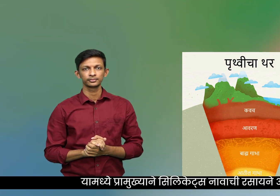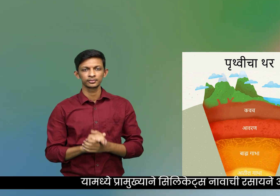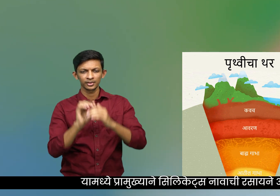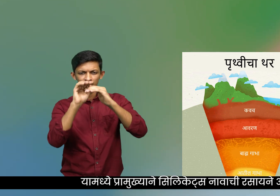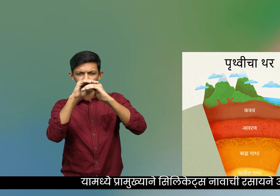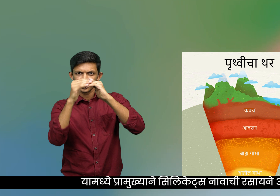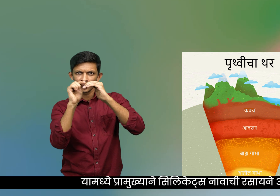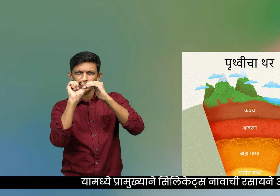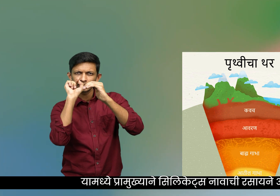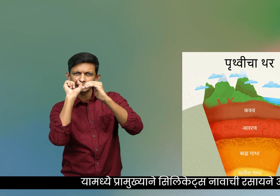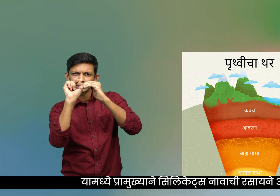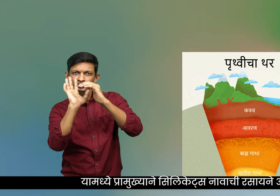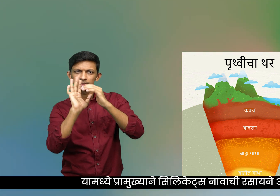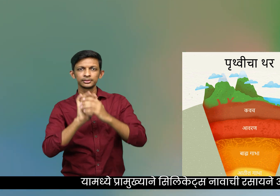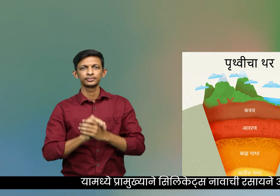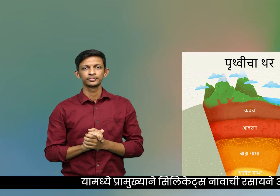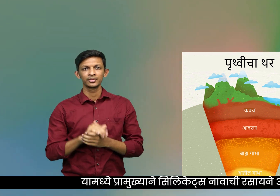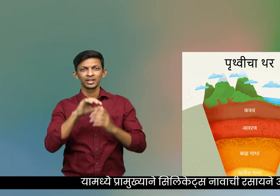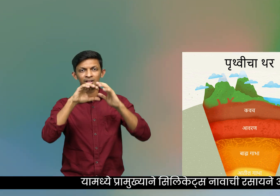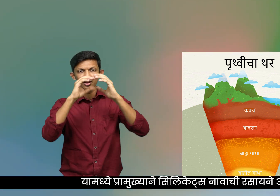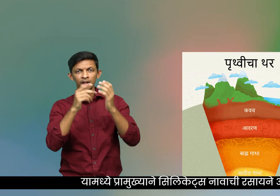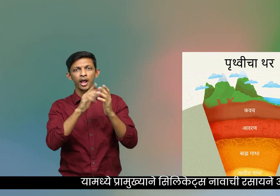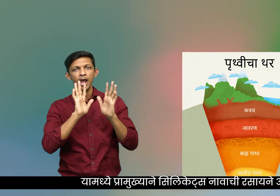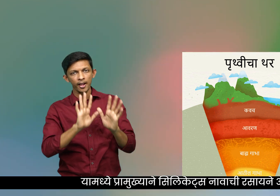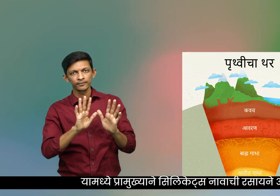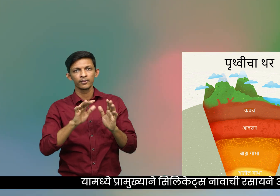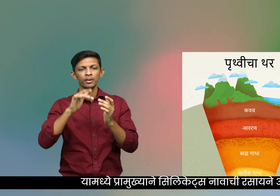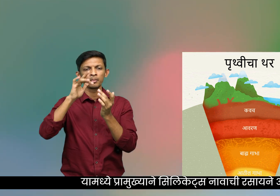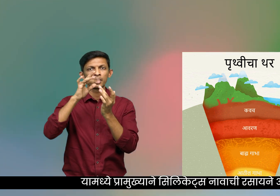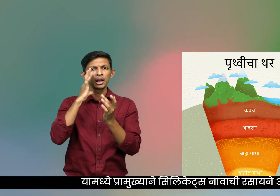यामध्ये प्रामुख्याने सिलिकेट्स नावाची रसायने असतात.